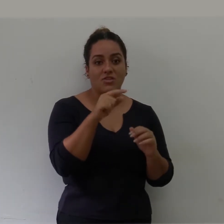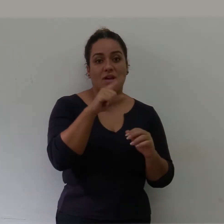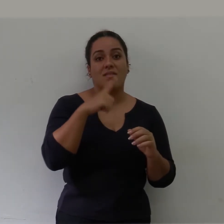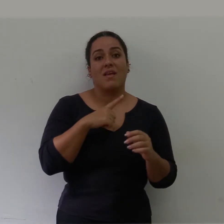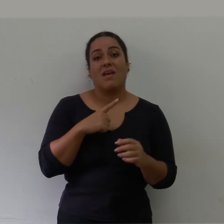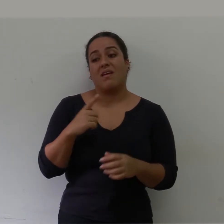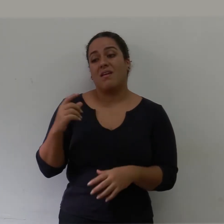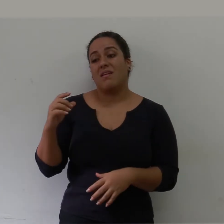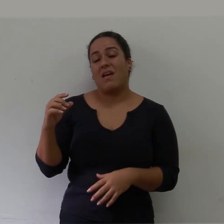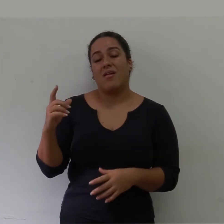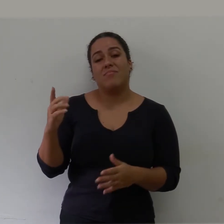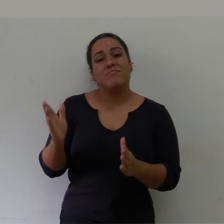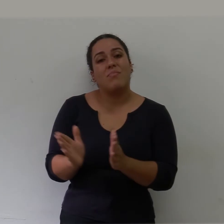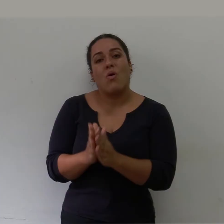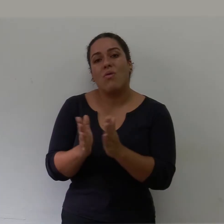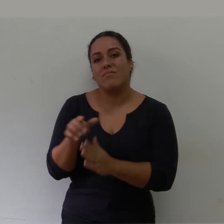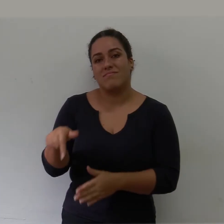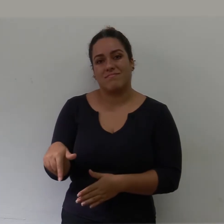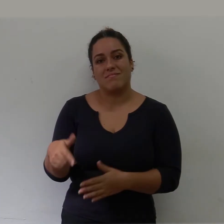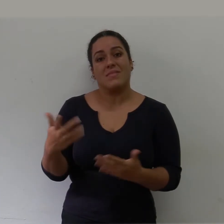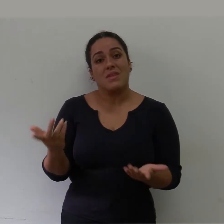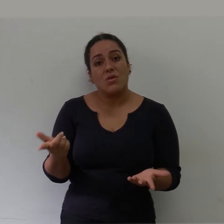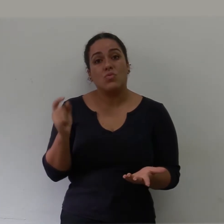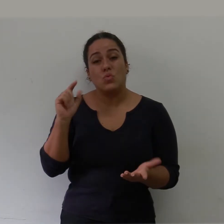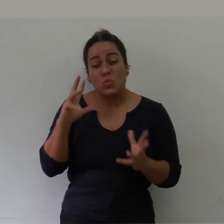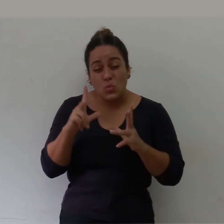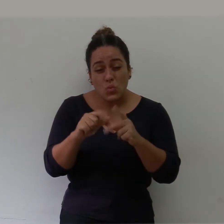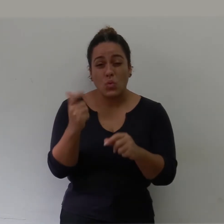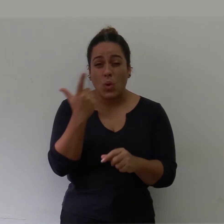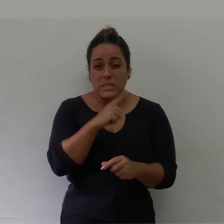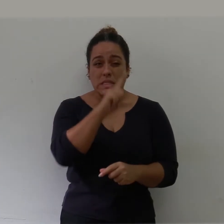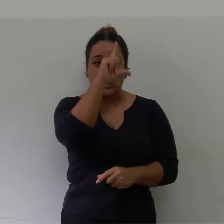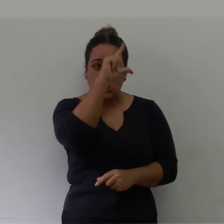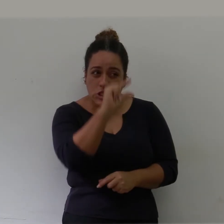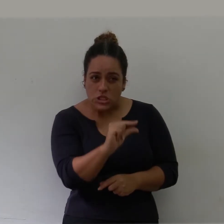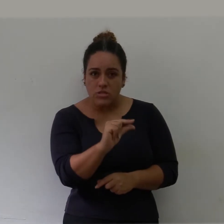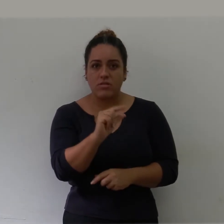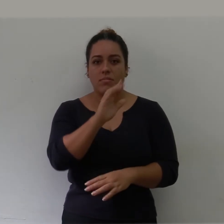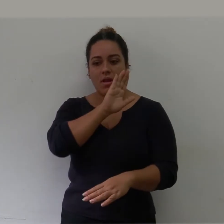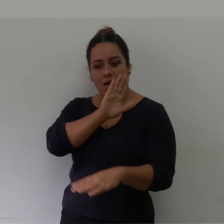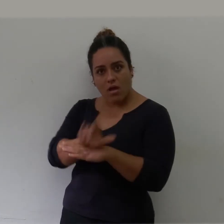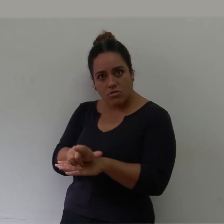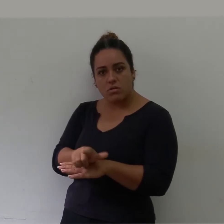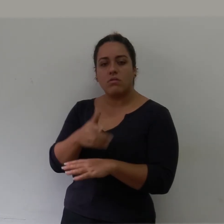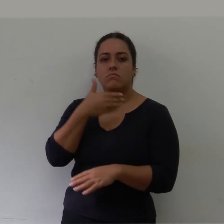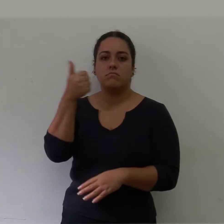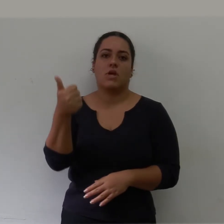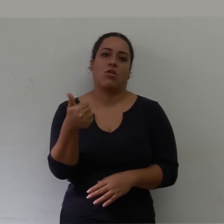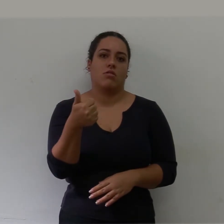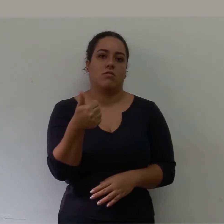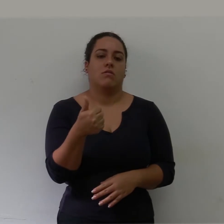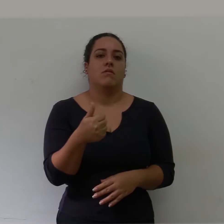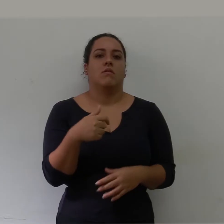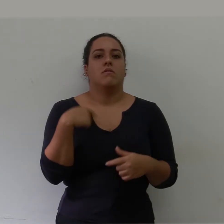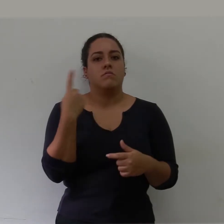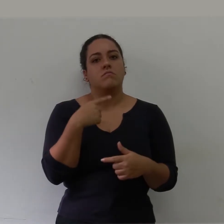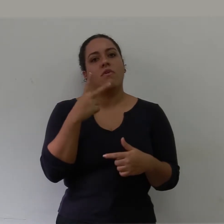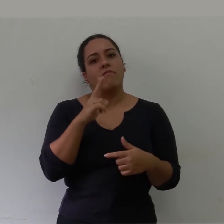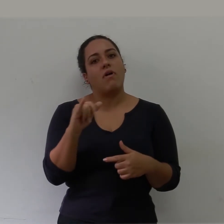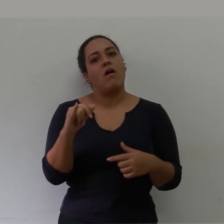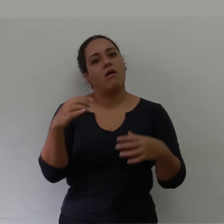uma baixa renda. Então, tudo que a gente conseguir fazer para diminuir o preço final do produto, eu acho que